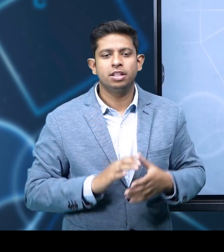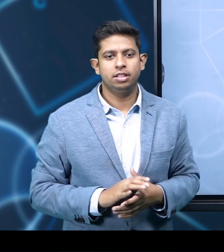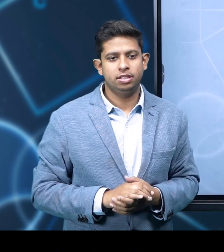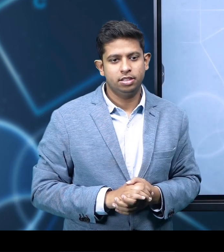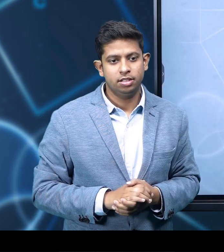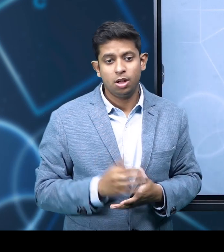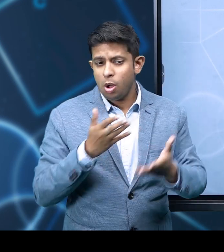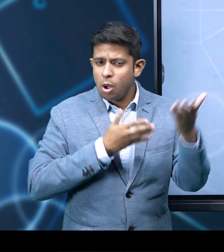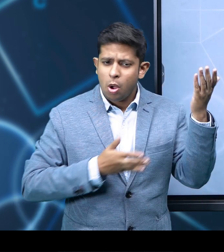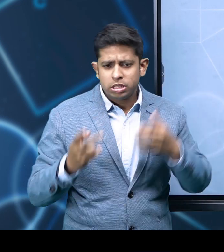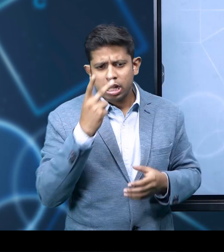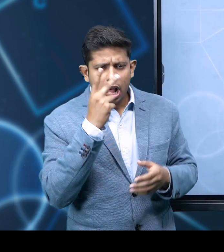12चे घटक